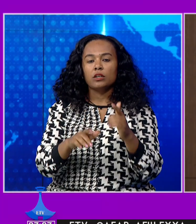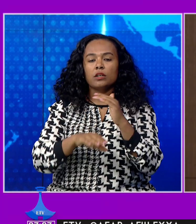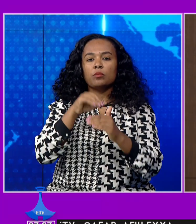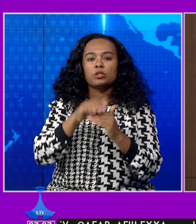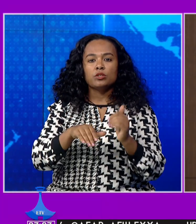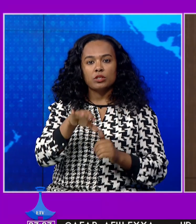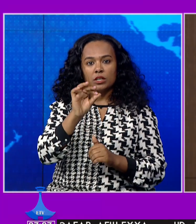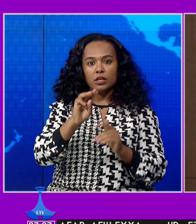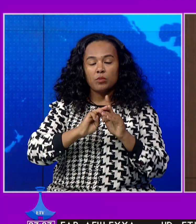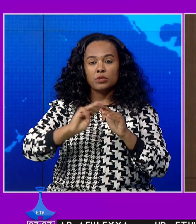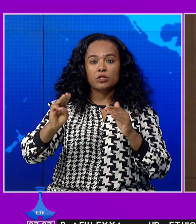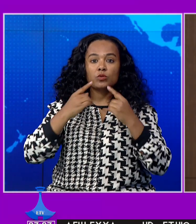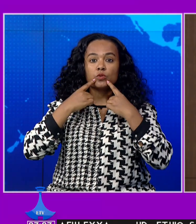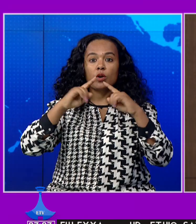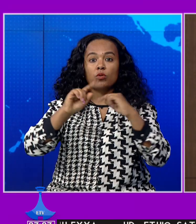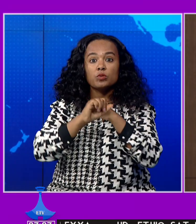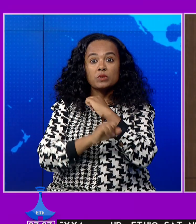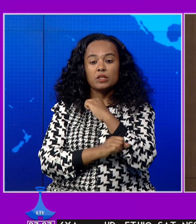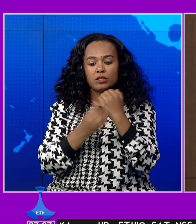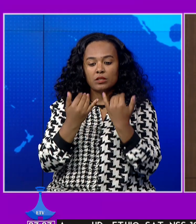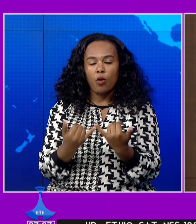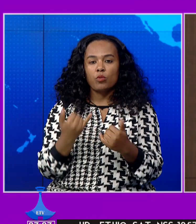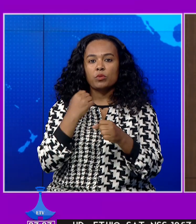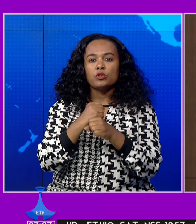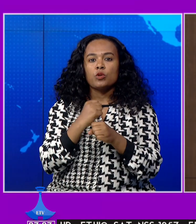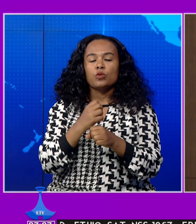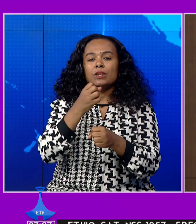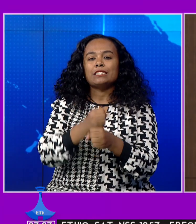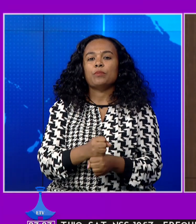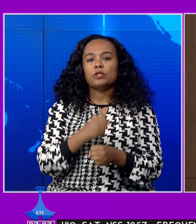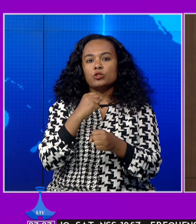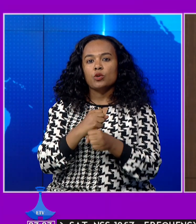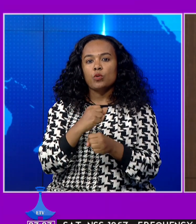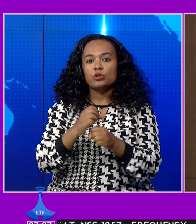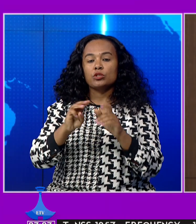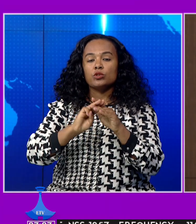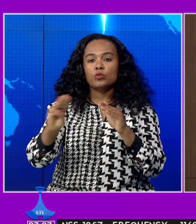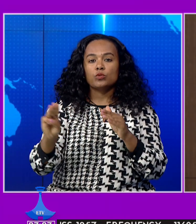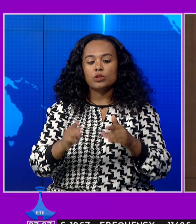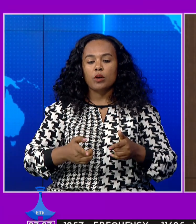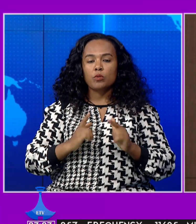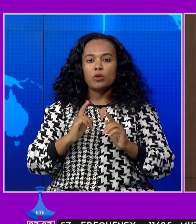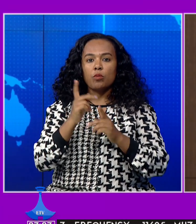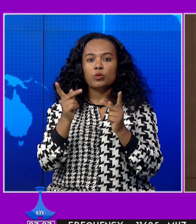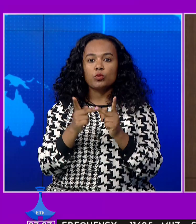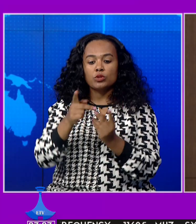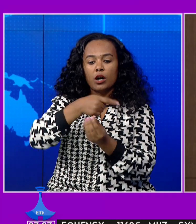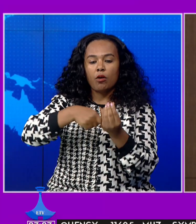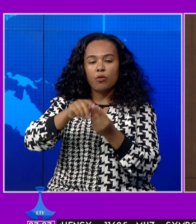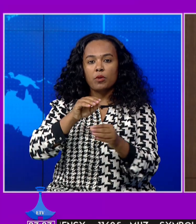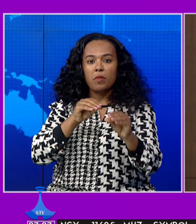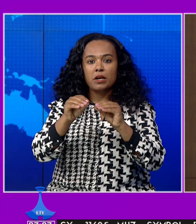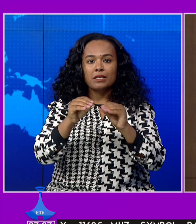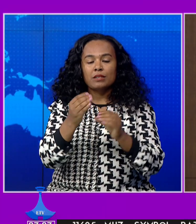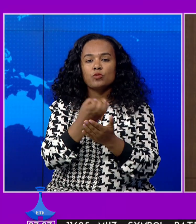እንገኛለን። በስደተኞች አዋጁ መሰረት እስካሁንም በተሰሩ ተጨባጭ ስራዎች ስደተኞችን ከመኖሪያ ካምፖች አካባቢ በማንቀሳቀስ